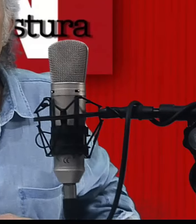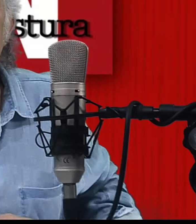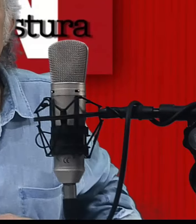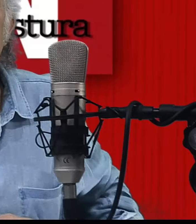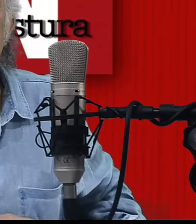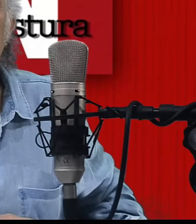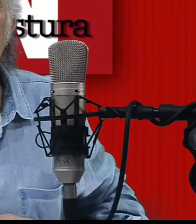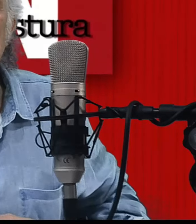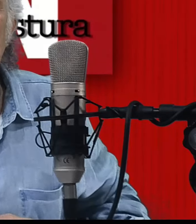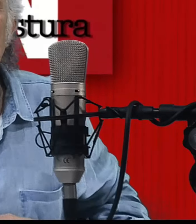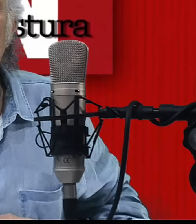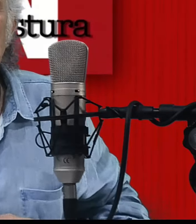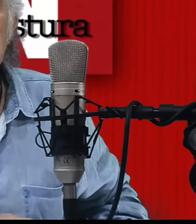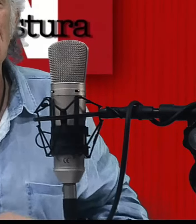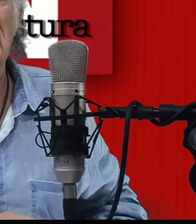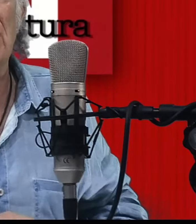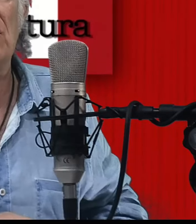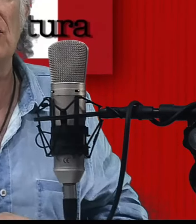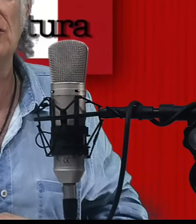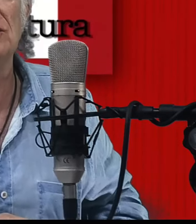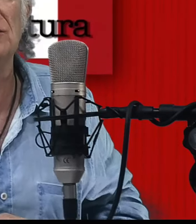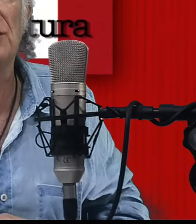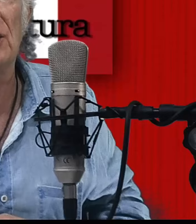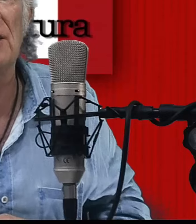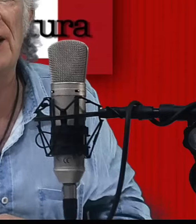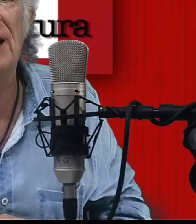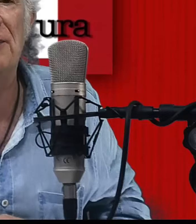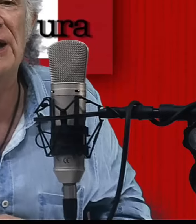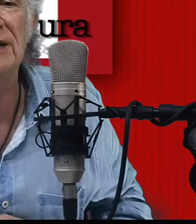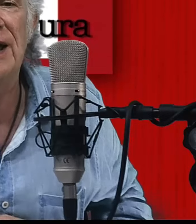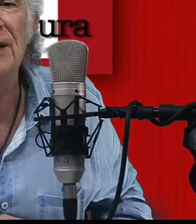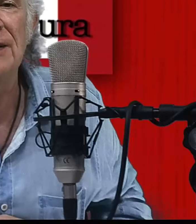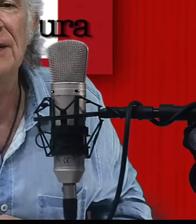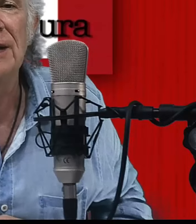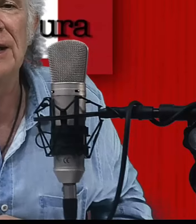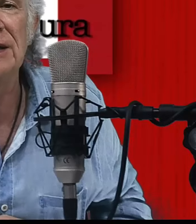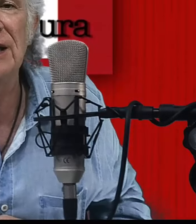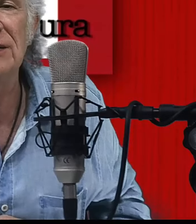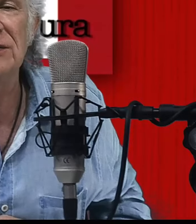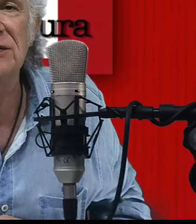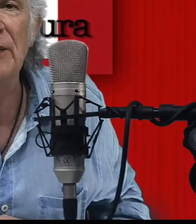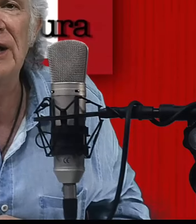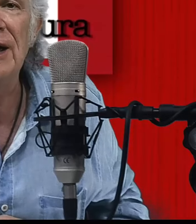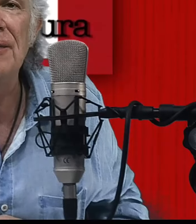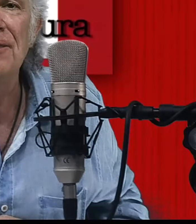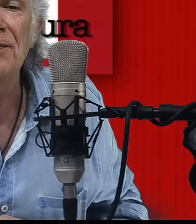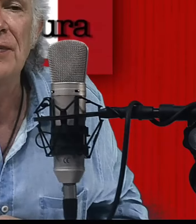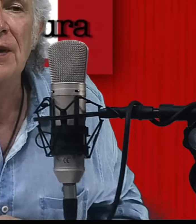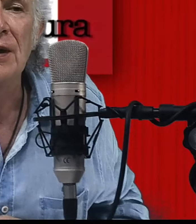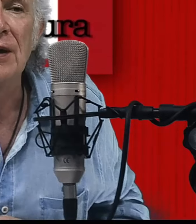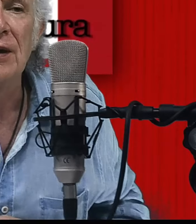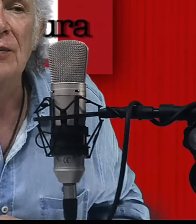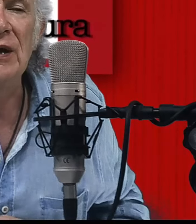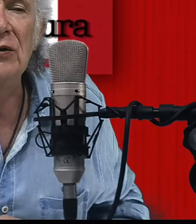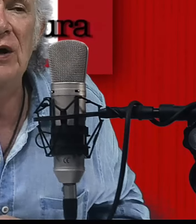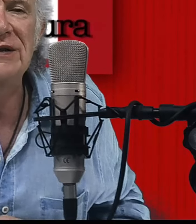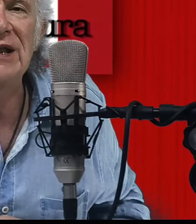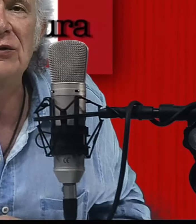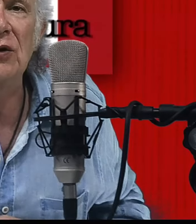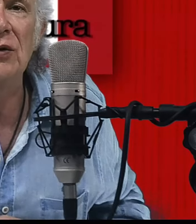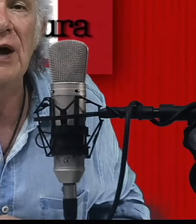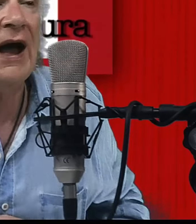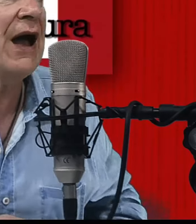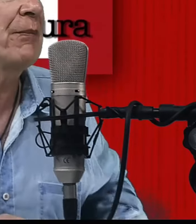de familiares y estas cosas, que estaba con un problema en la pierna. ¿Saben qué? Viendo